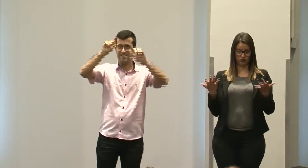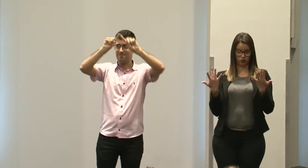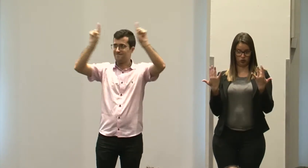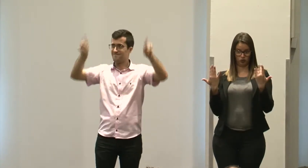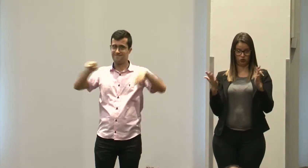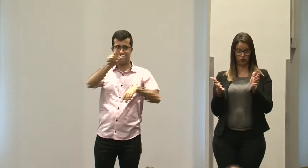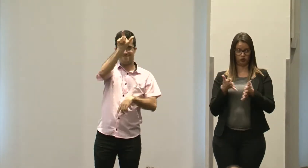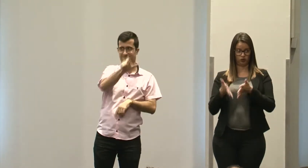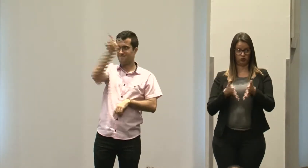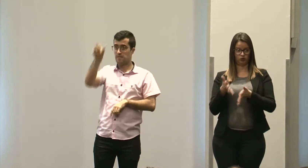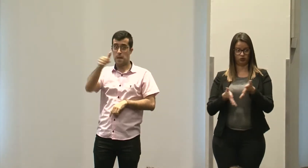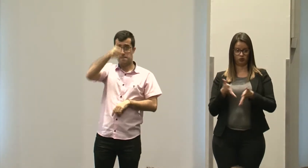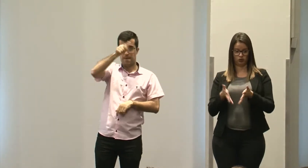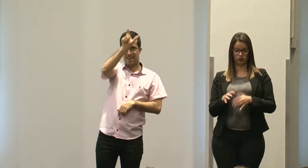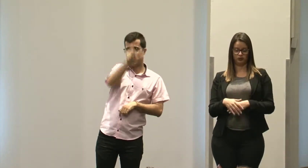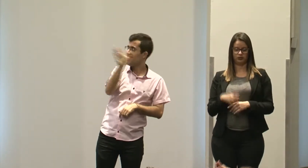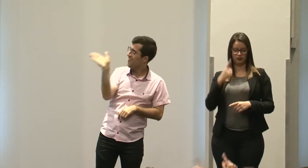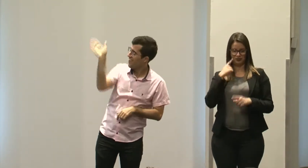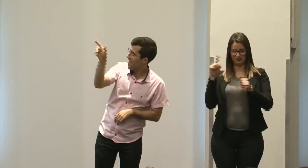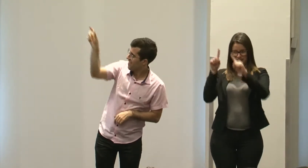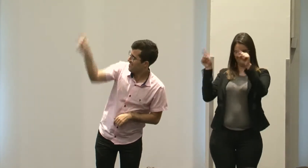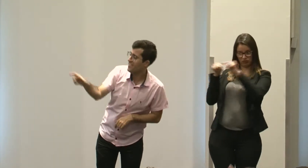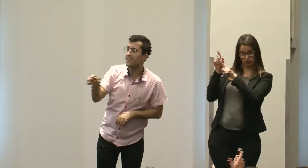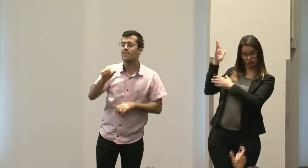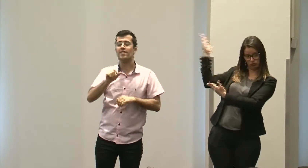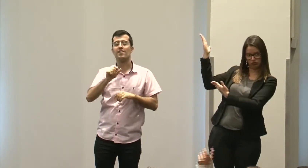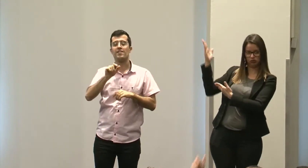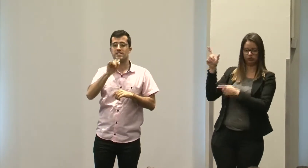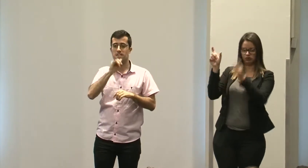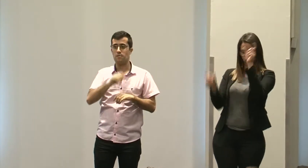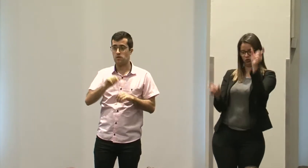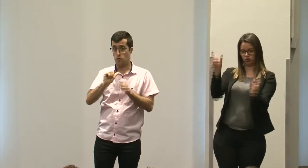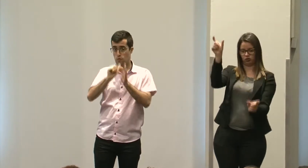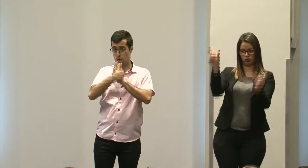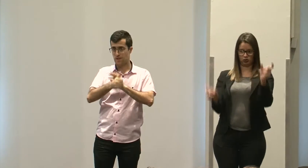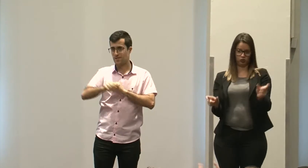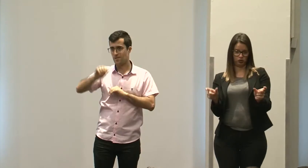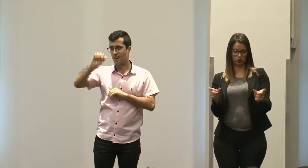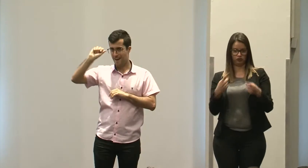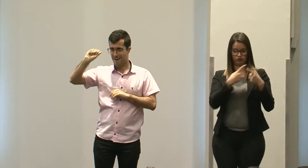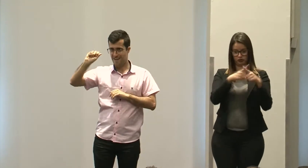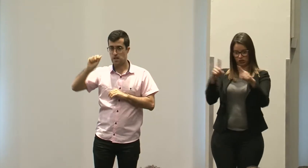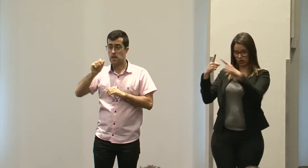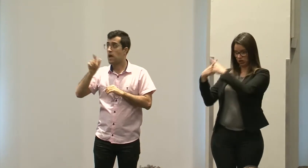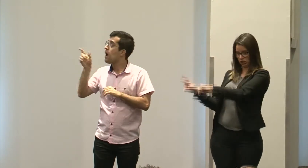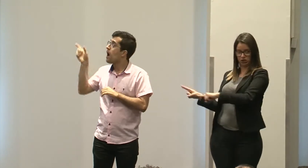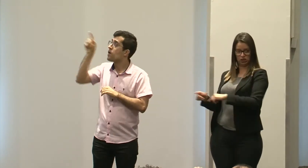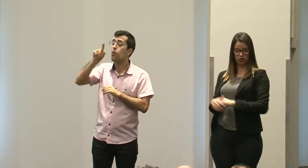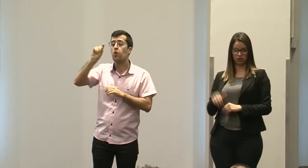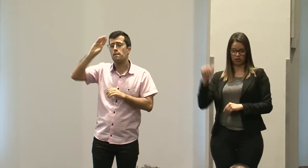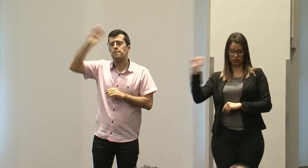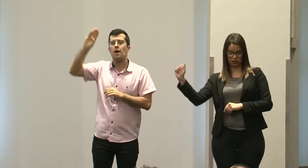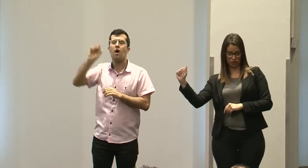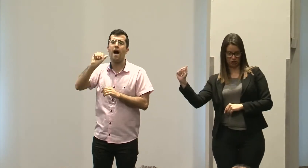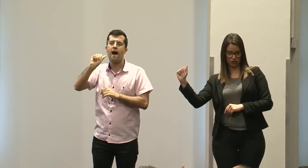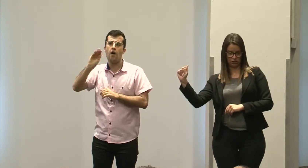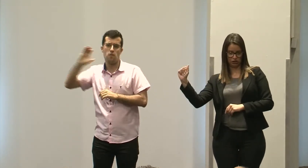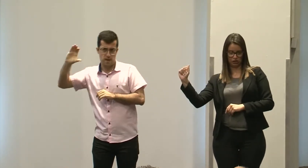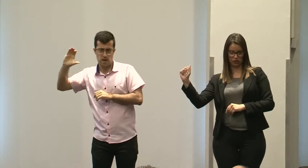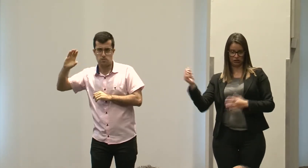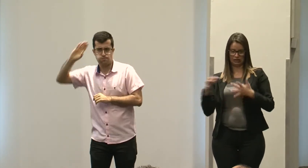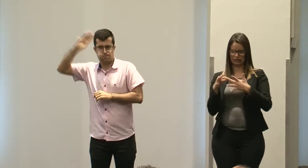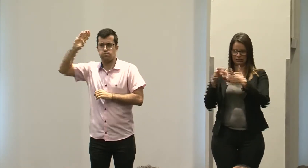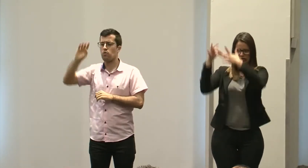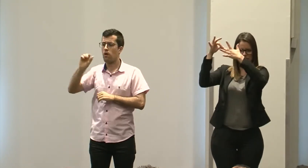Fazendo uma análise nos quadros, nós temos ali o do quadro esquerdo.